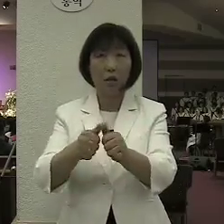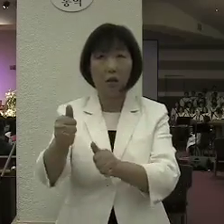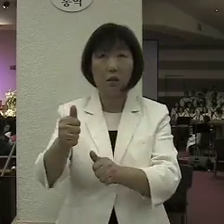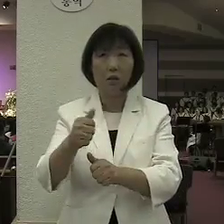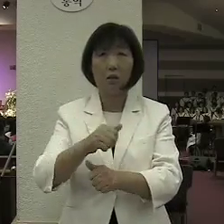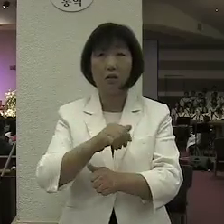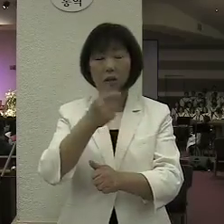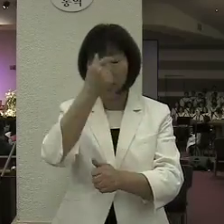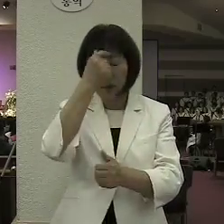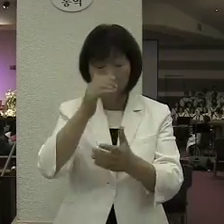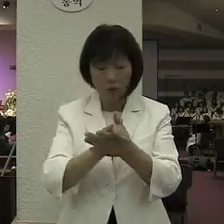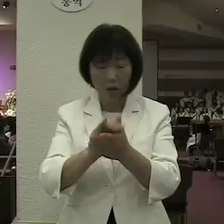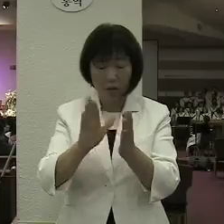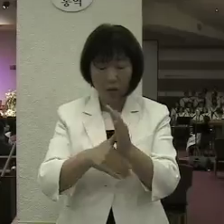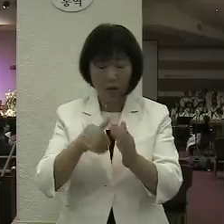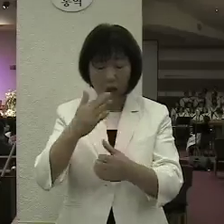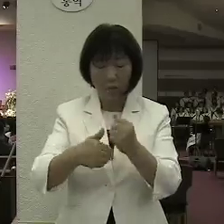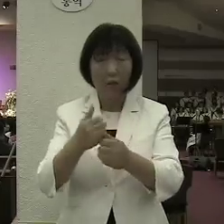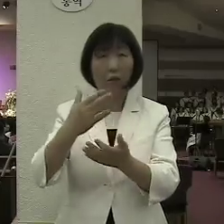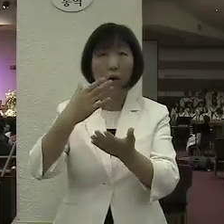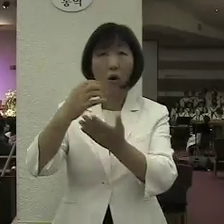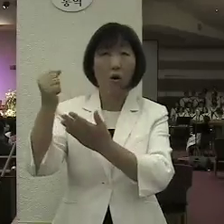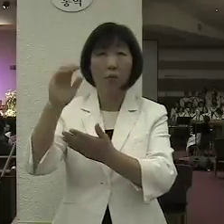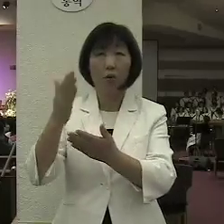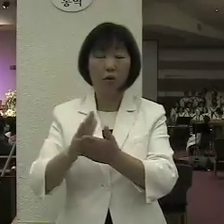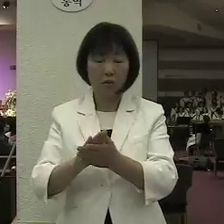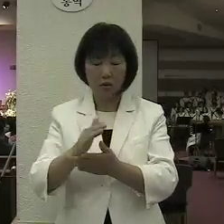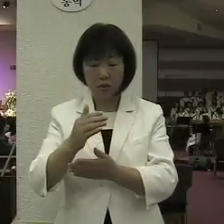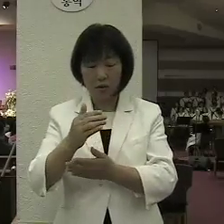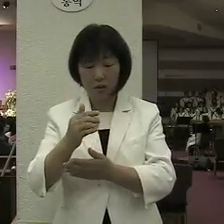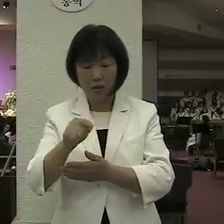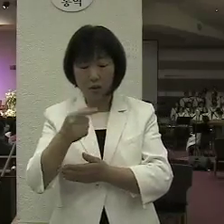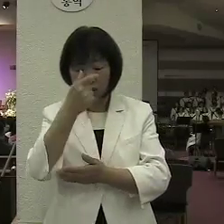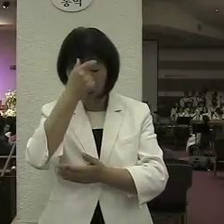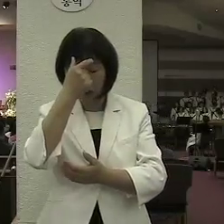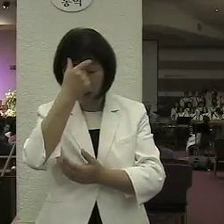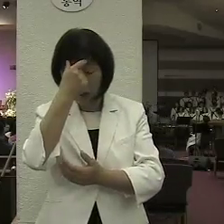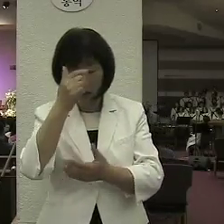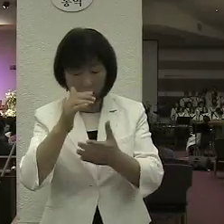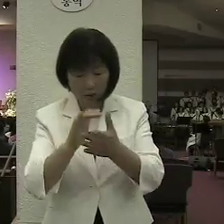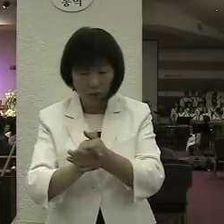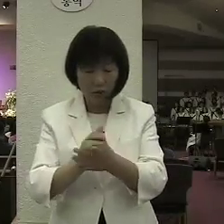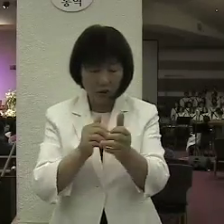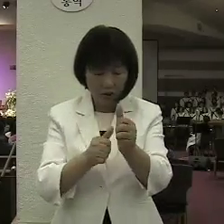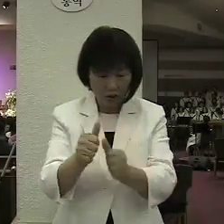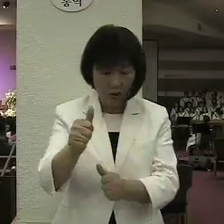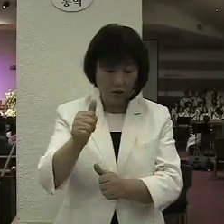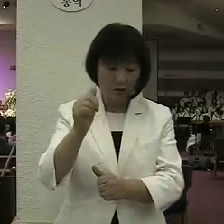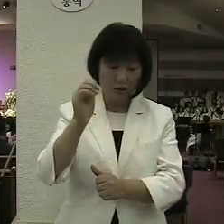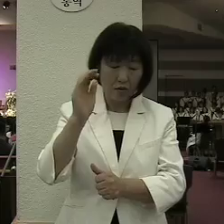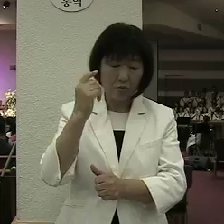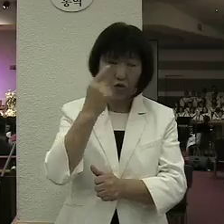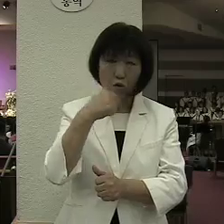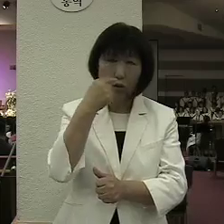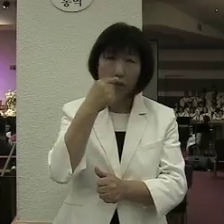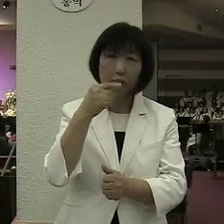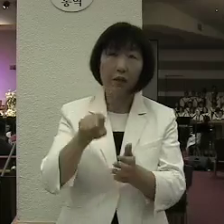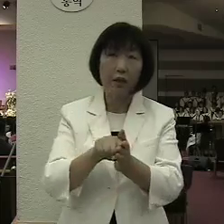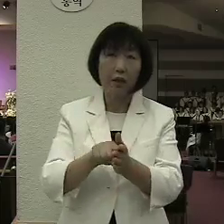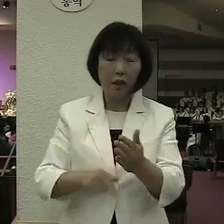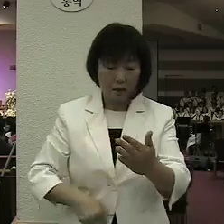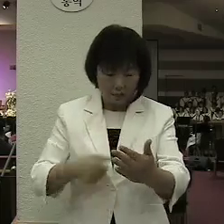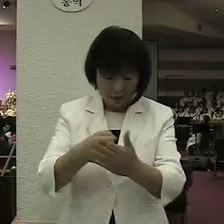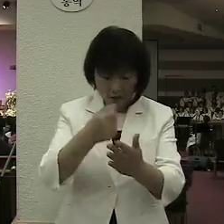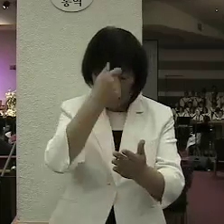때문에 기도하면서 승리하여라. 아무리 힘들어도 네 기도로 말미암아 하나님의 마음이 움직여진다. 하나님의